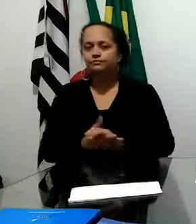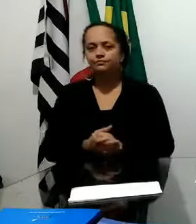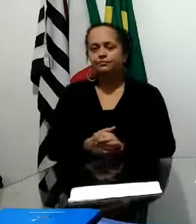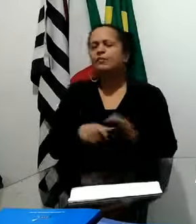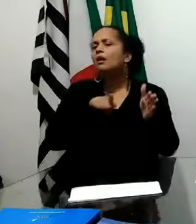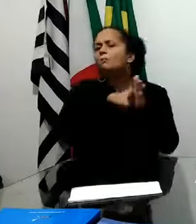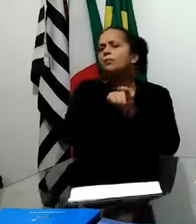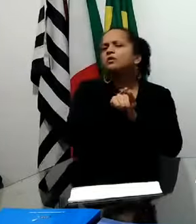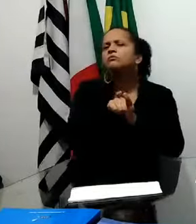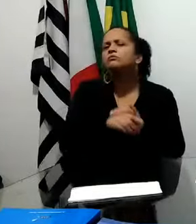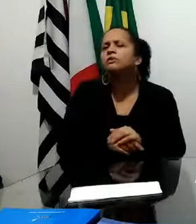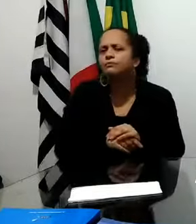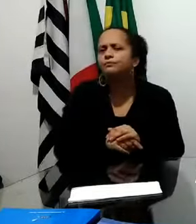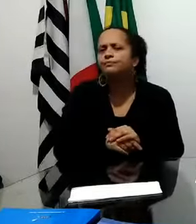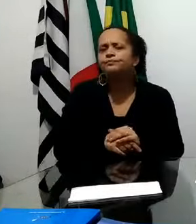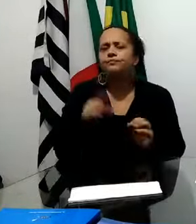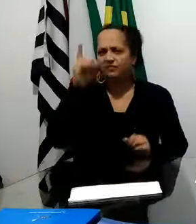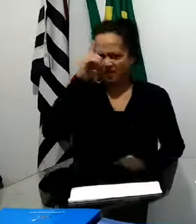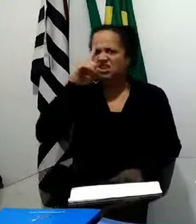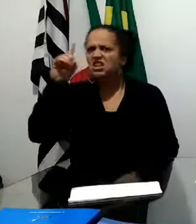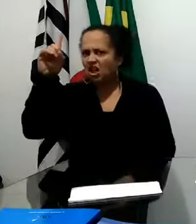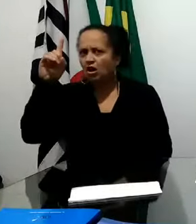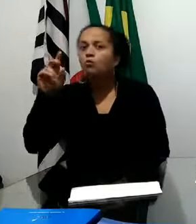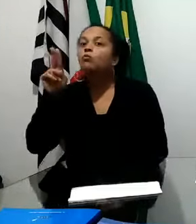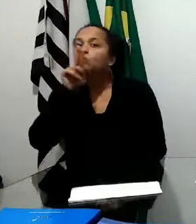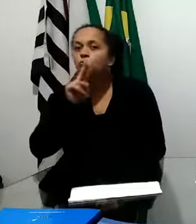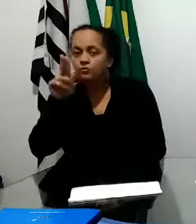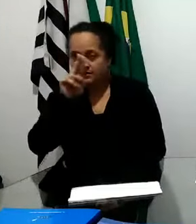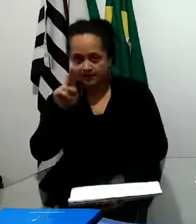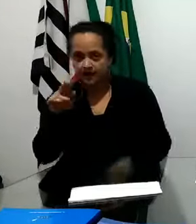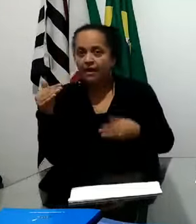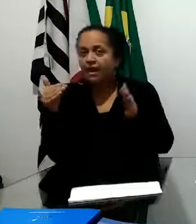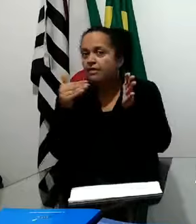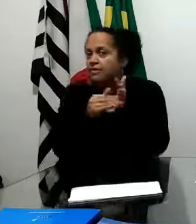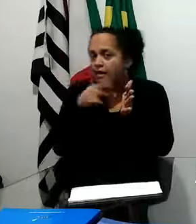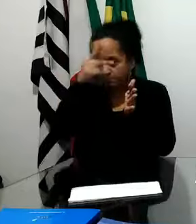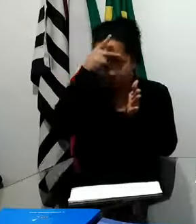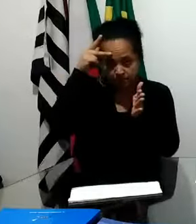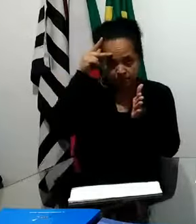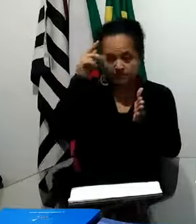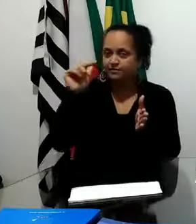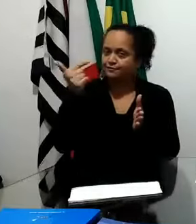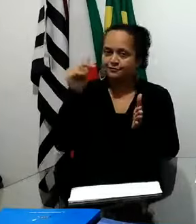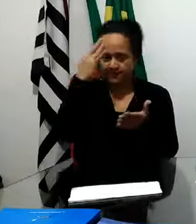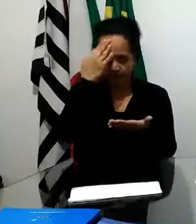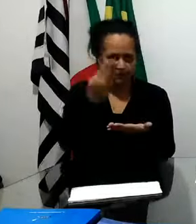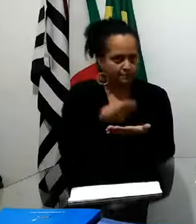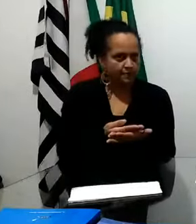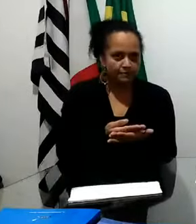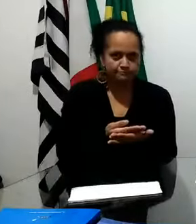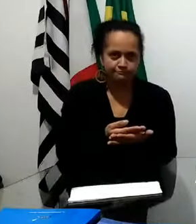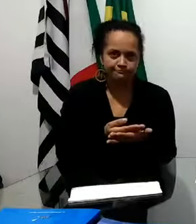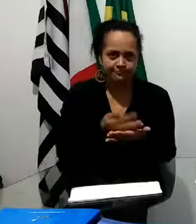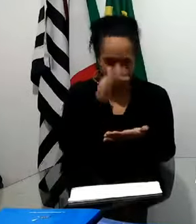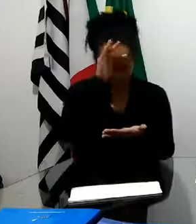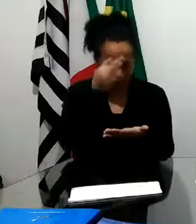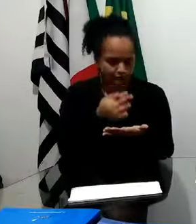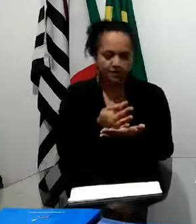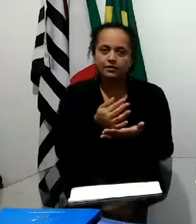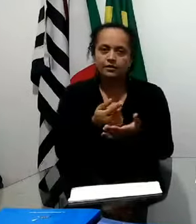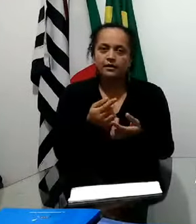Deus vai usar até mesmo ímpios, colocando em lugares estratégicos para que o propósito dele se cumpra.